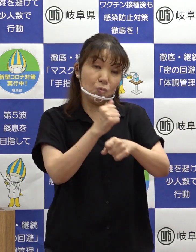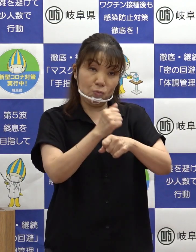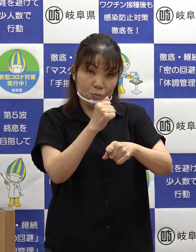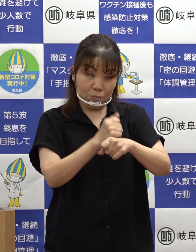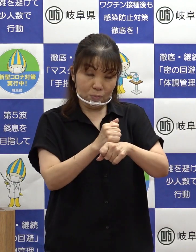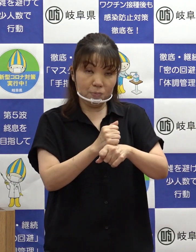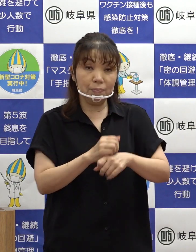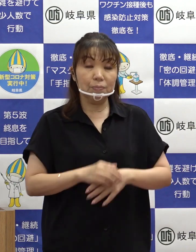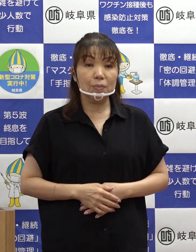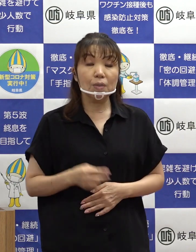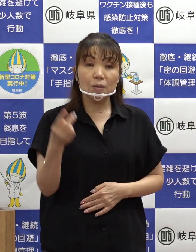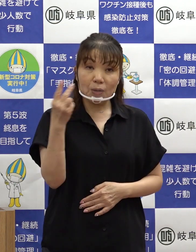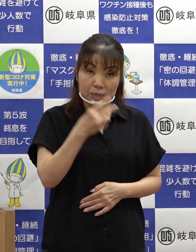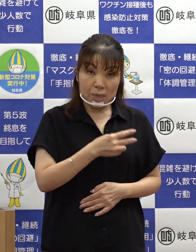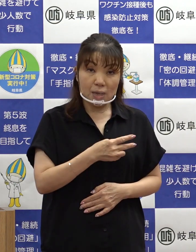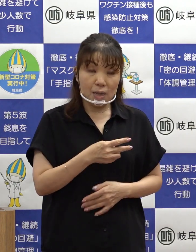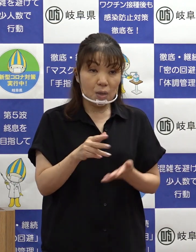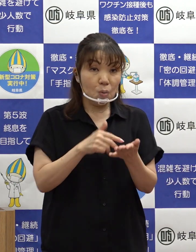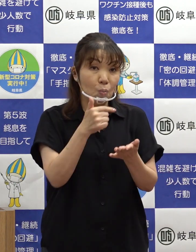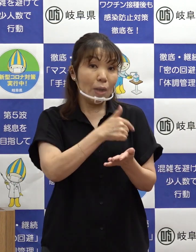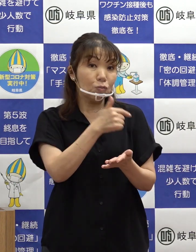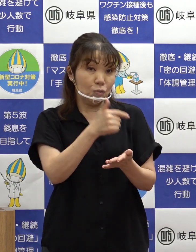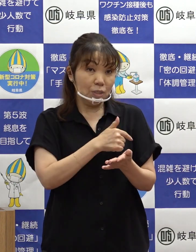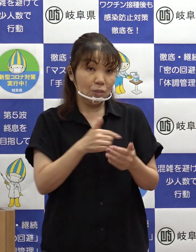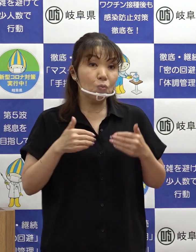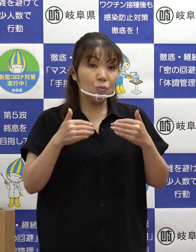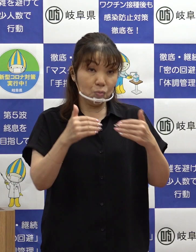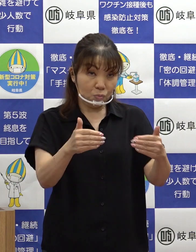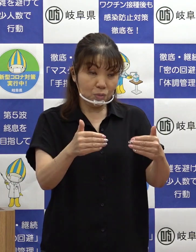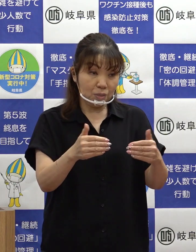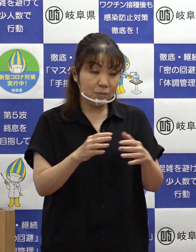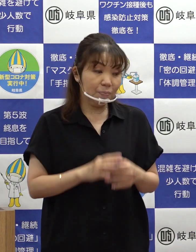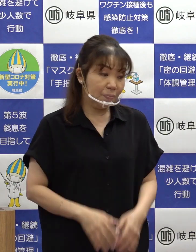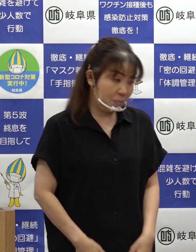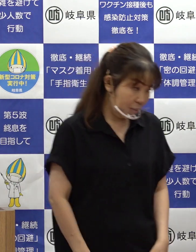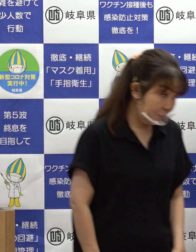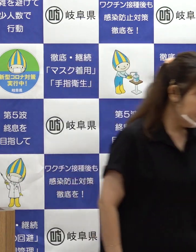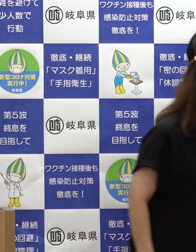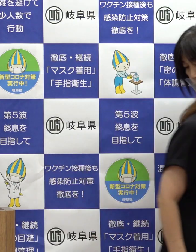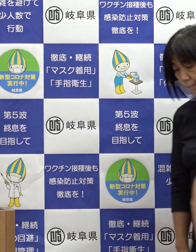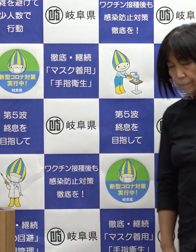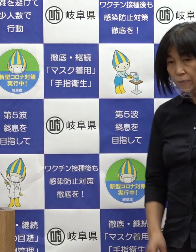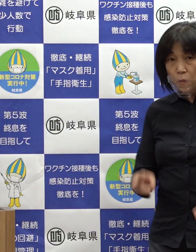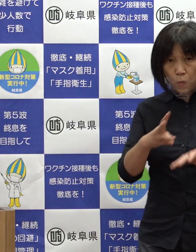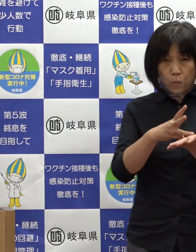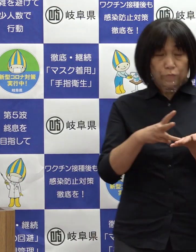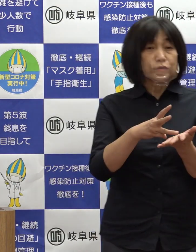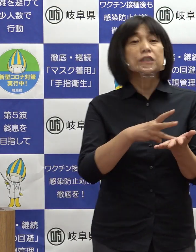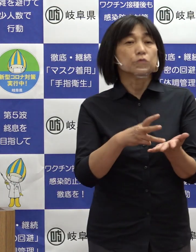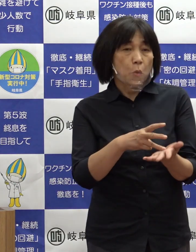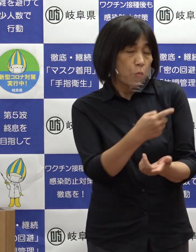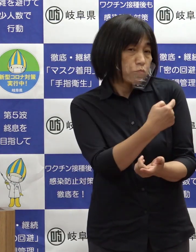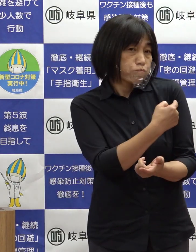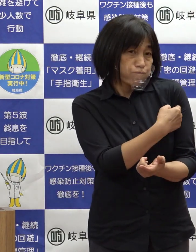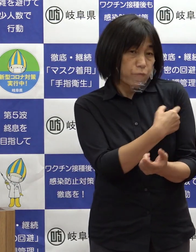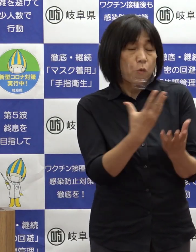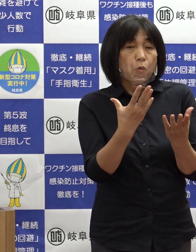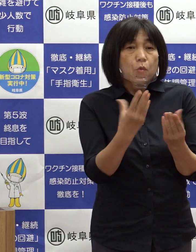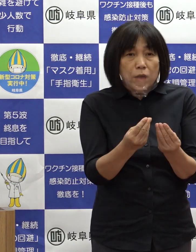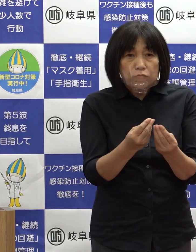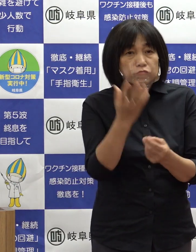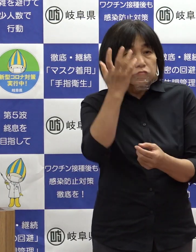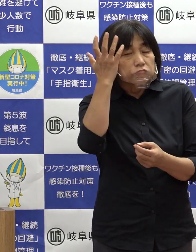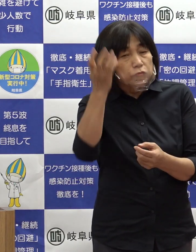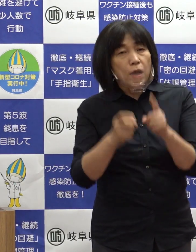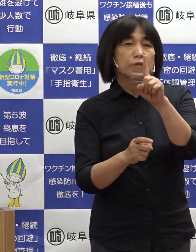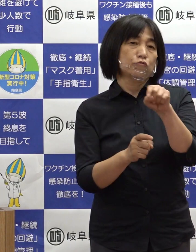ます。それから、ワクチン接種の推進につきましては、11月の早い段階までにということで、ほぼ、めどが立ってきている